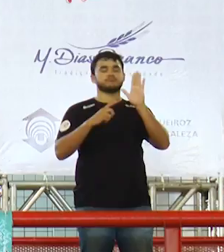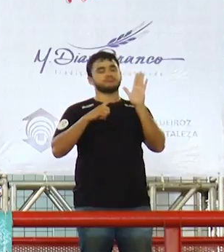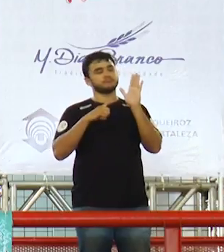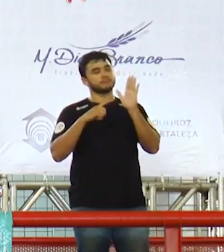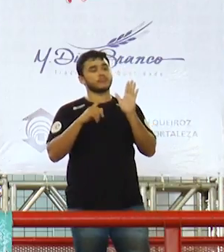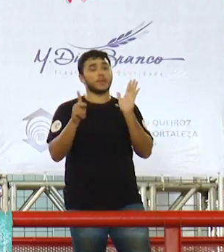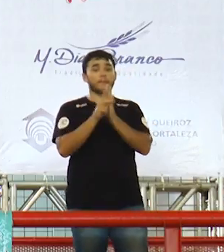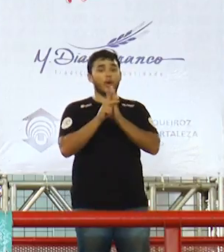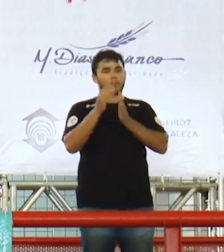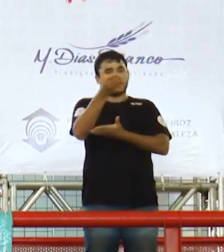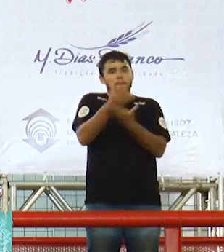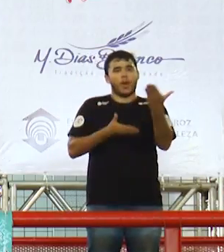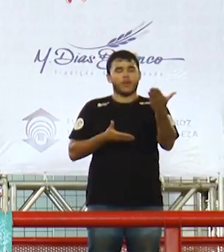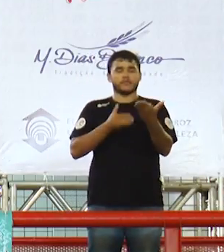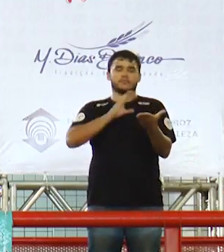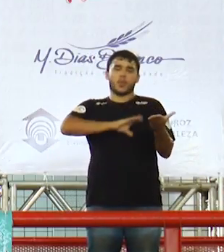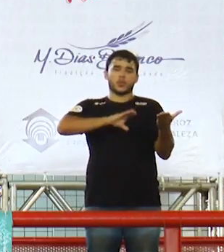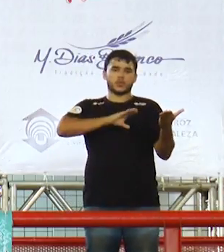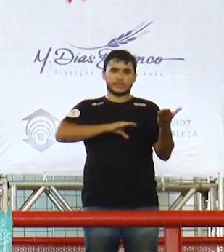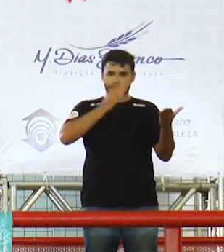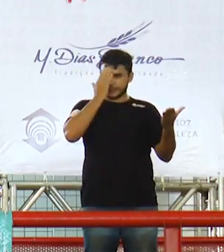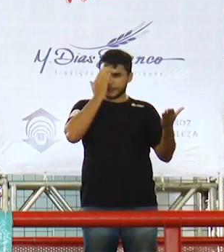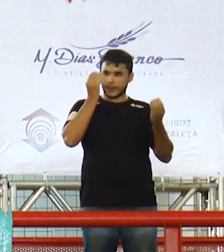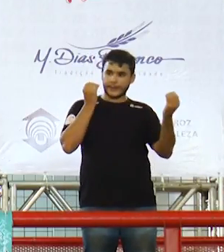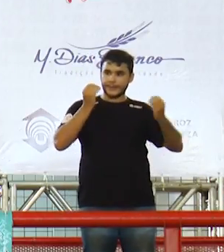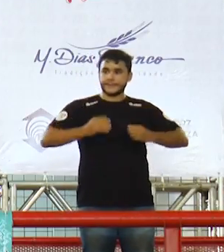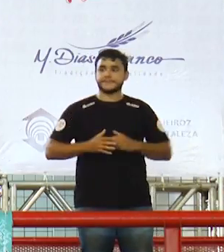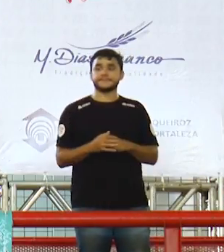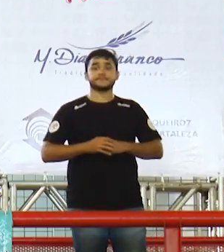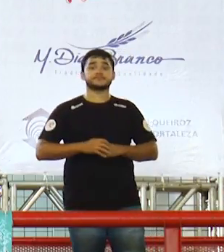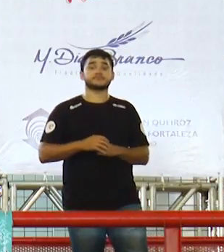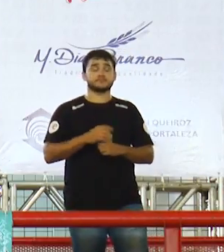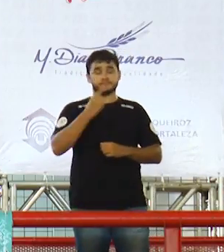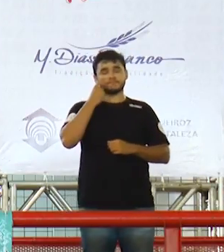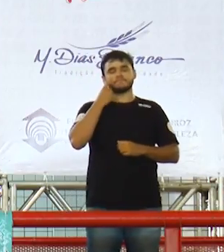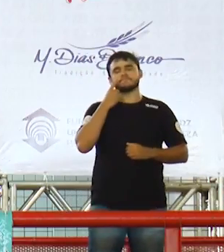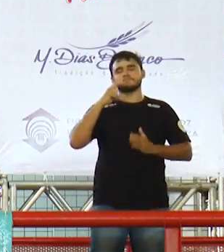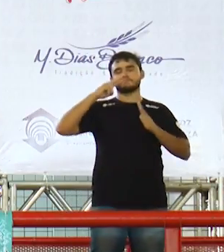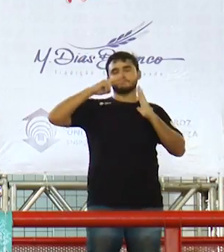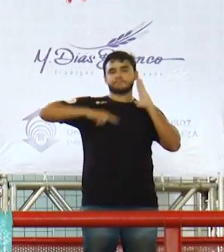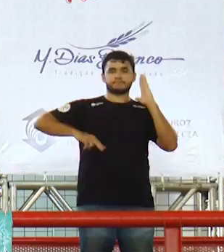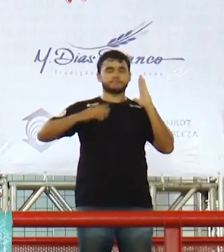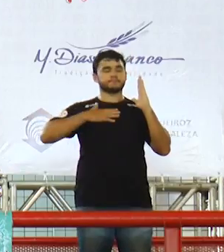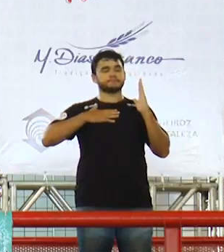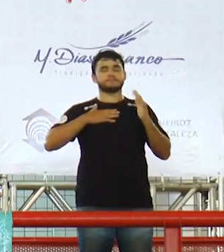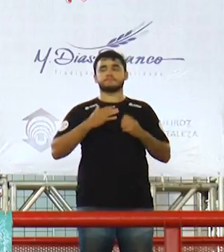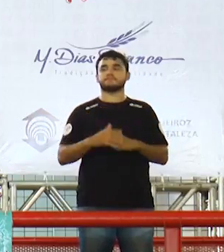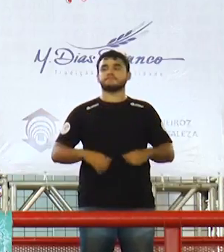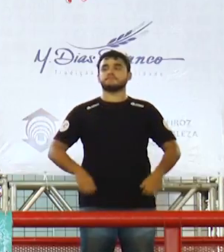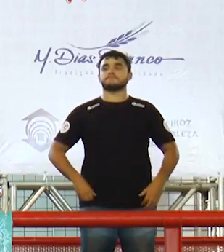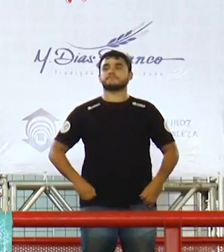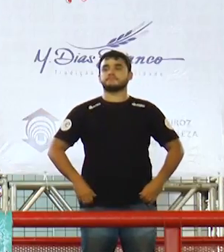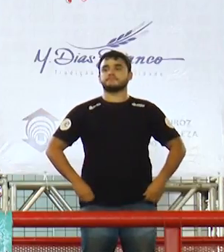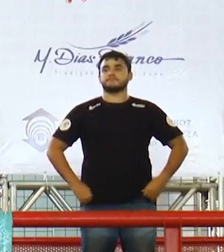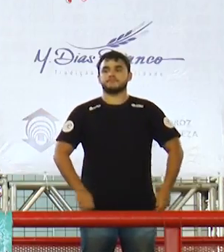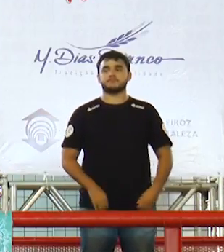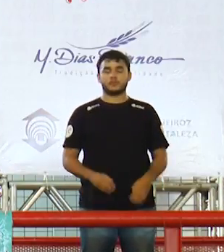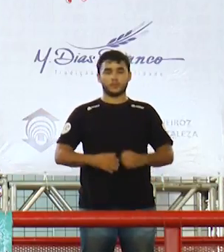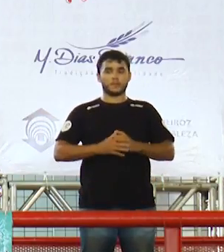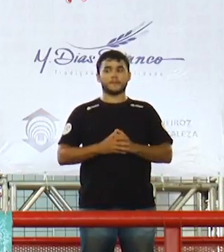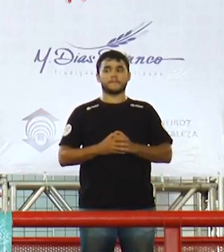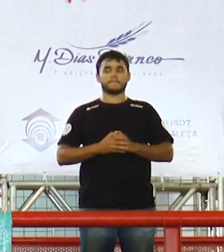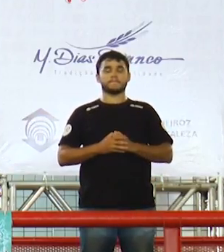E eu vou só ler aqui a competência da área 8 para que você tenha uma justificativa para esta aula.